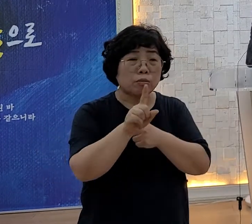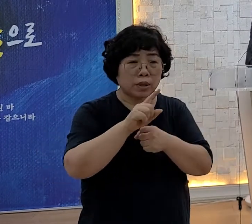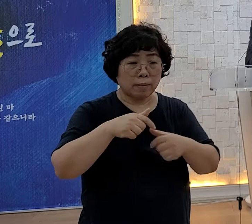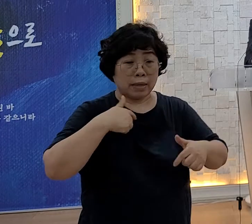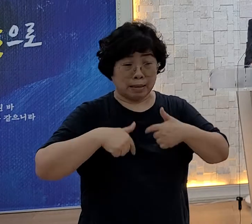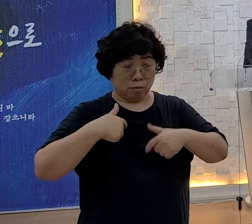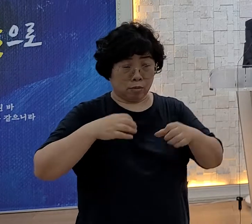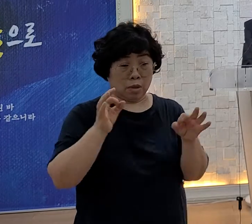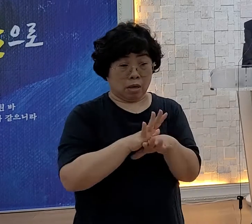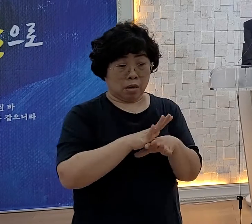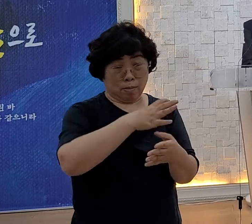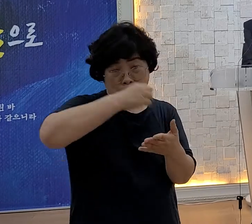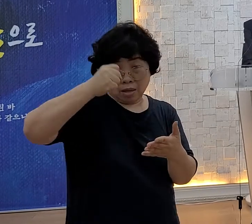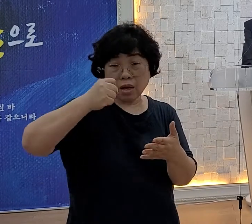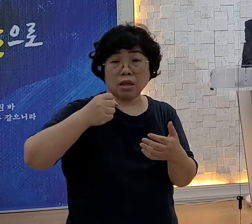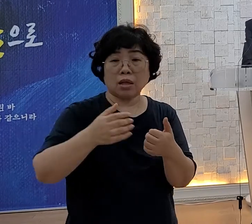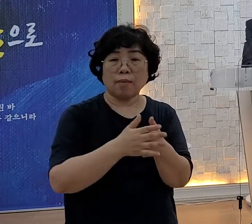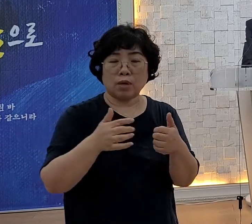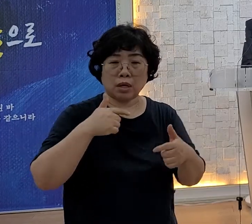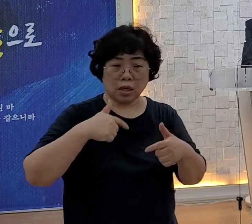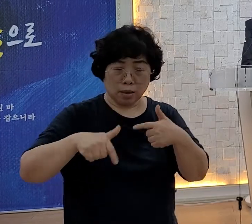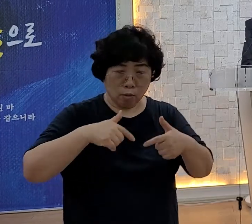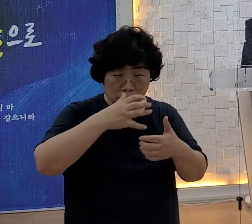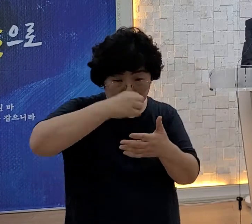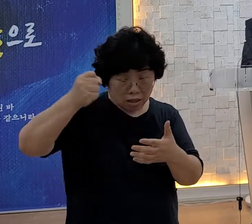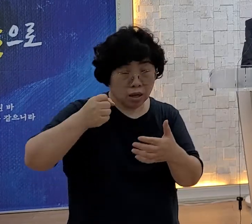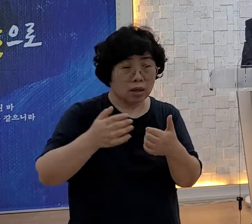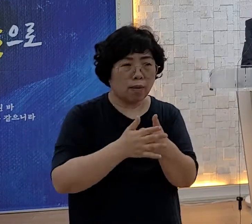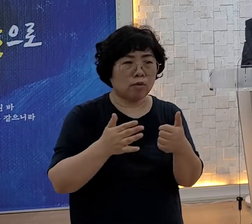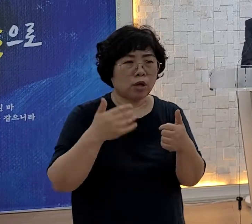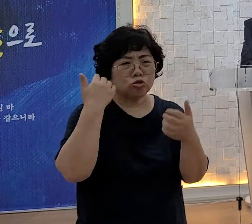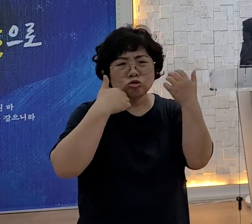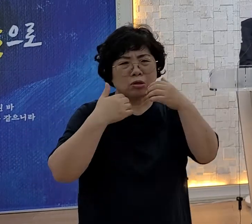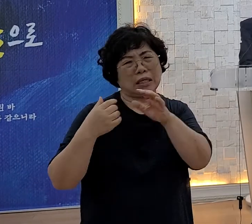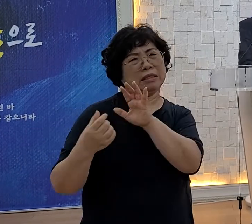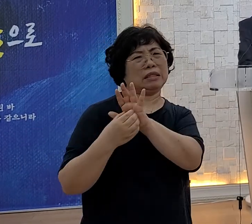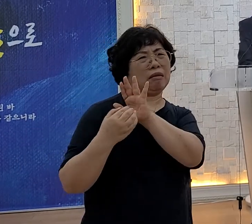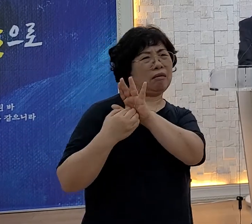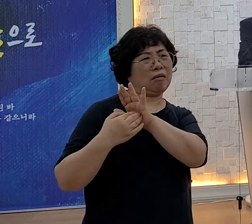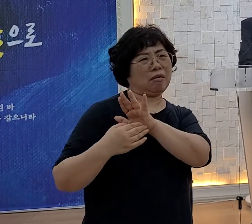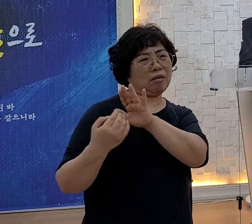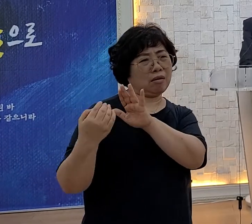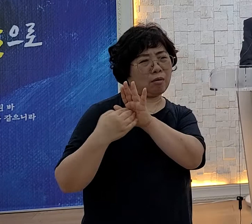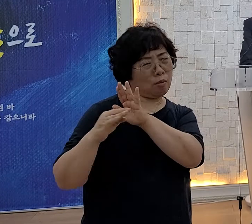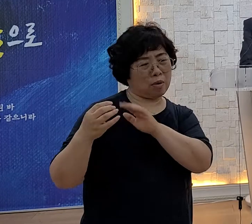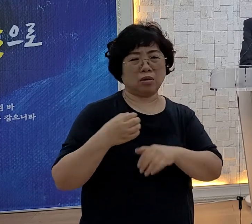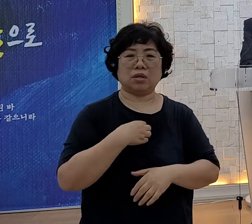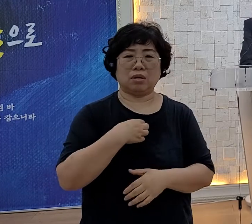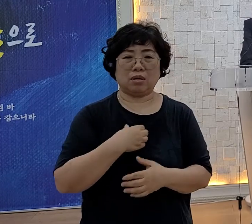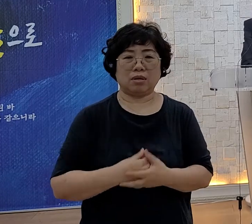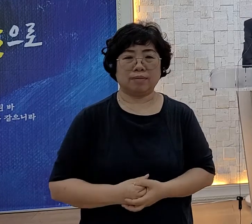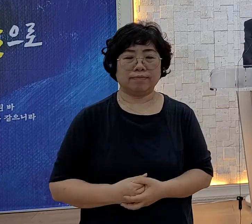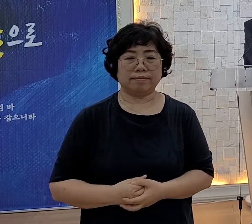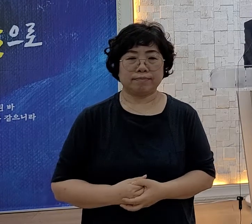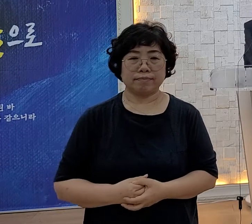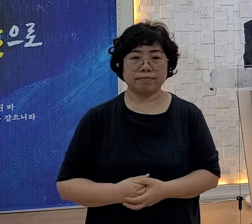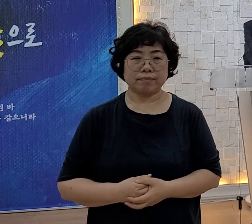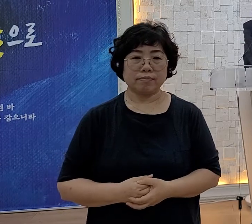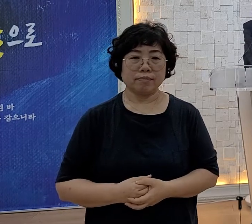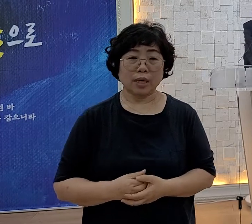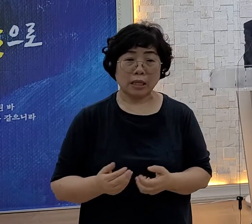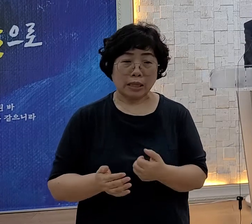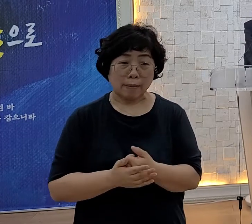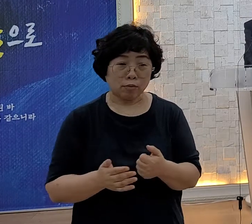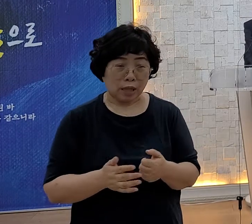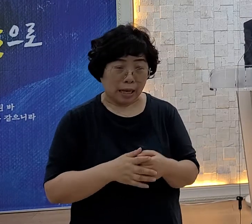환란이 너무 힘들기 때문이다. 다 알고 있습니다. 여러분, 그래서 이 상담학자들은요, 기독교 상담학자들은